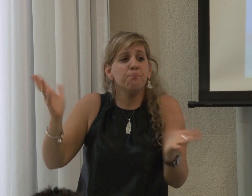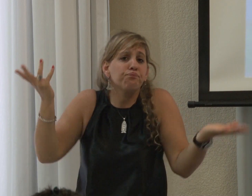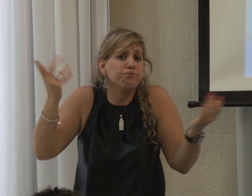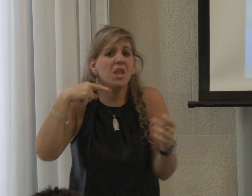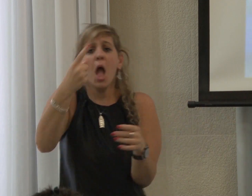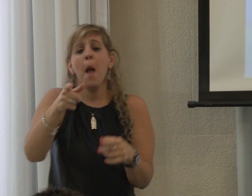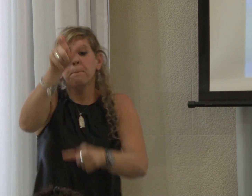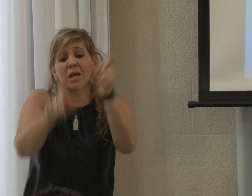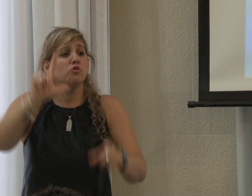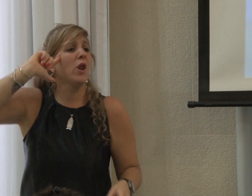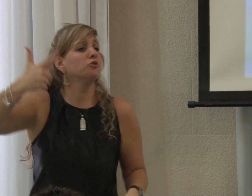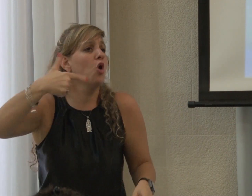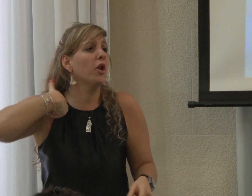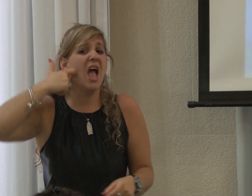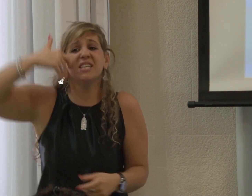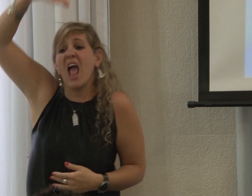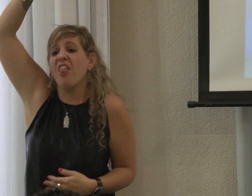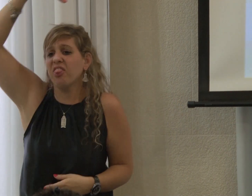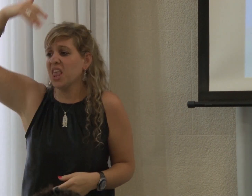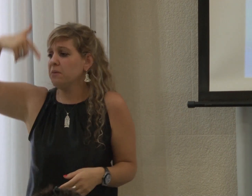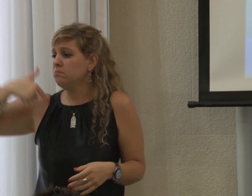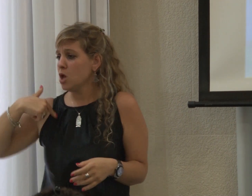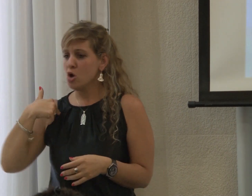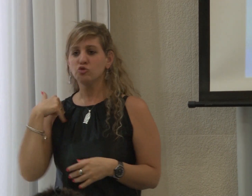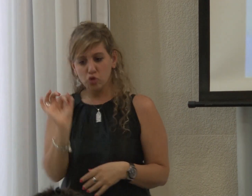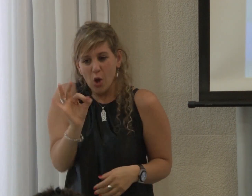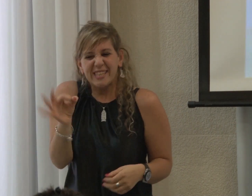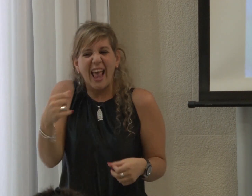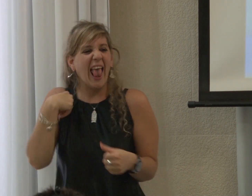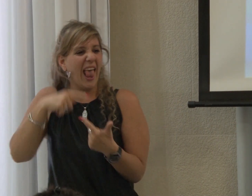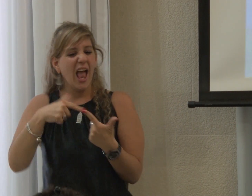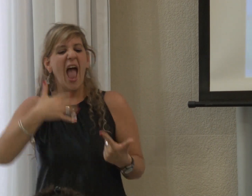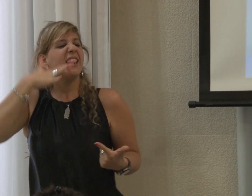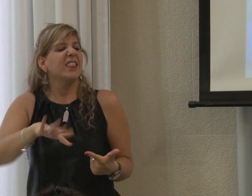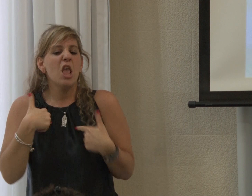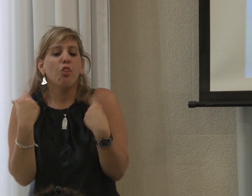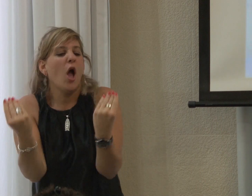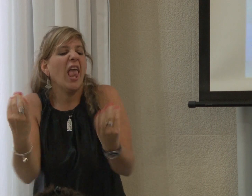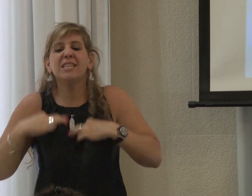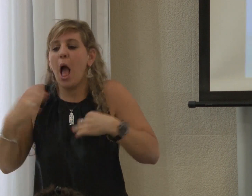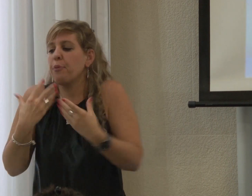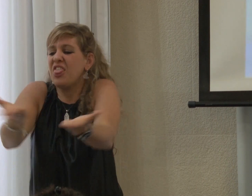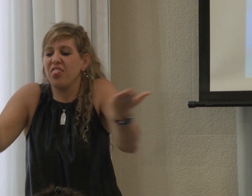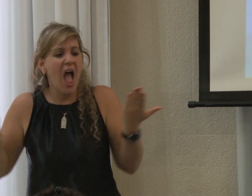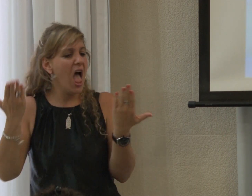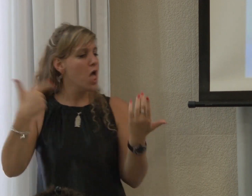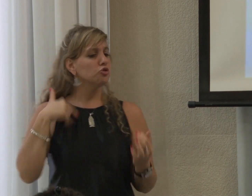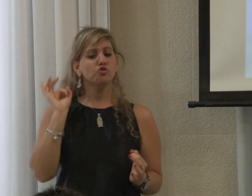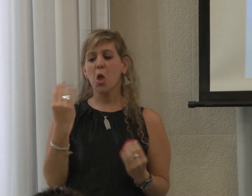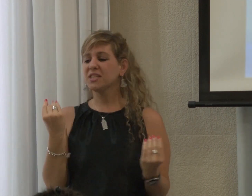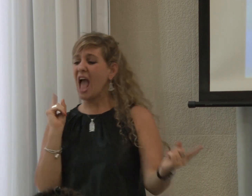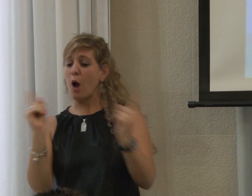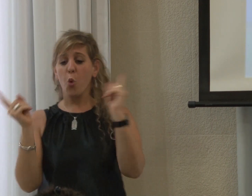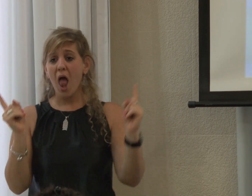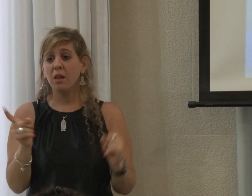Aquí en la Argentina, también la primera escuela es esta que estamos mostrando acá, el Airolo, que se creó en 1885.